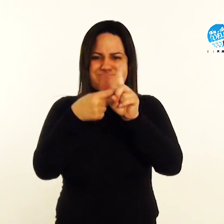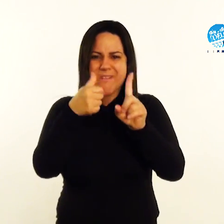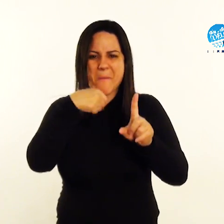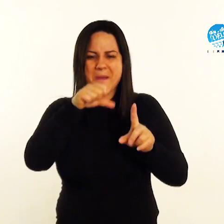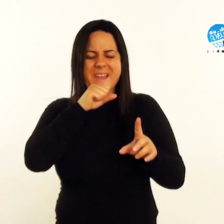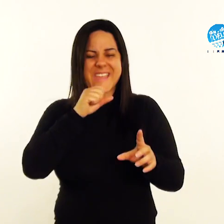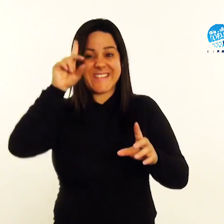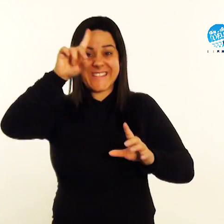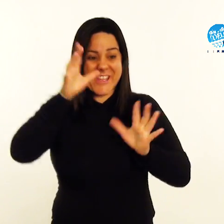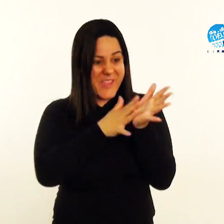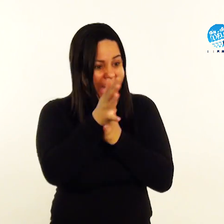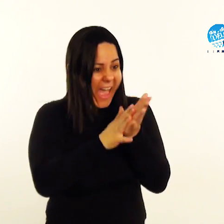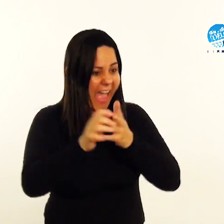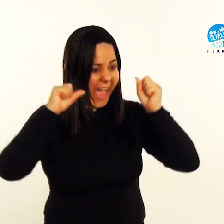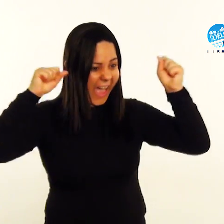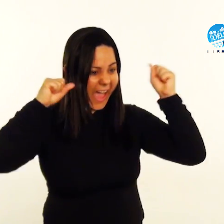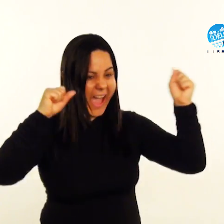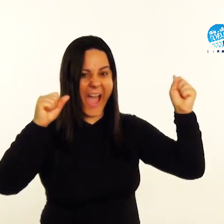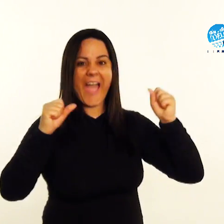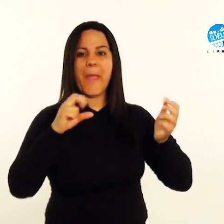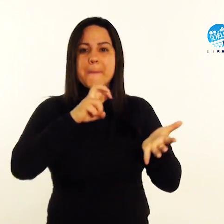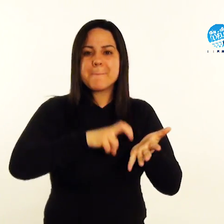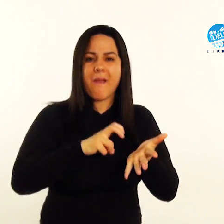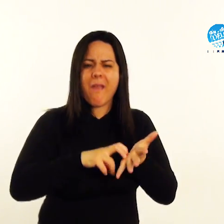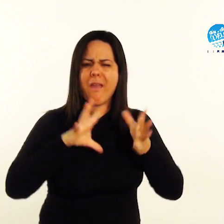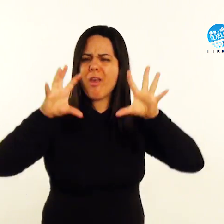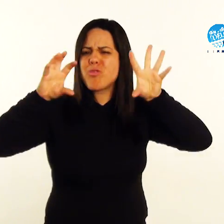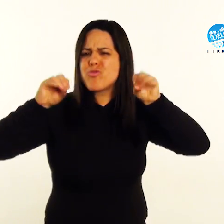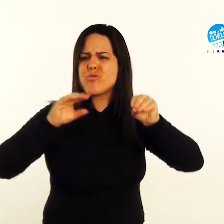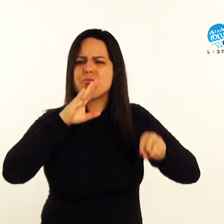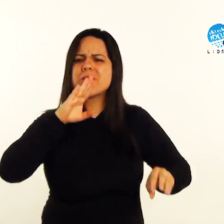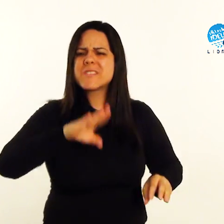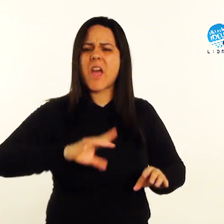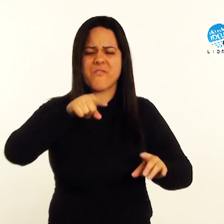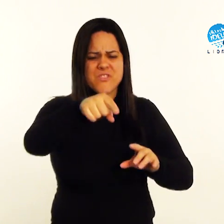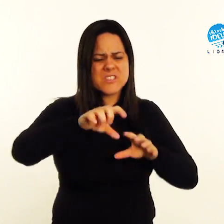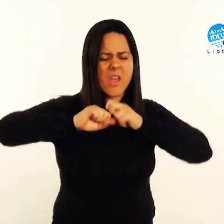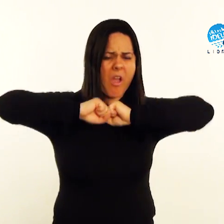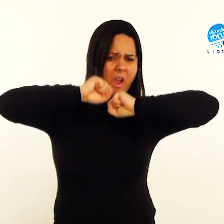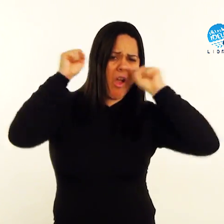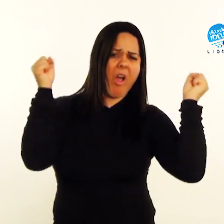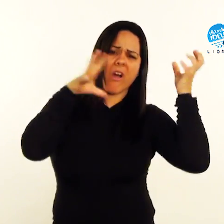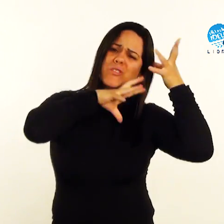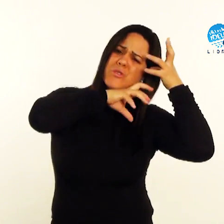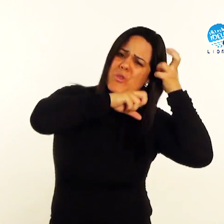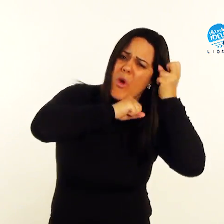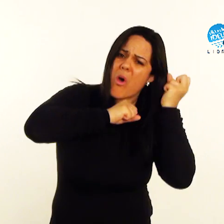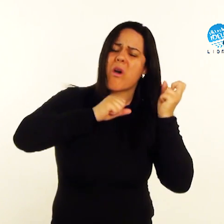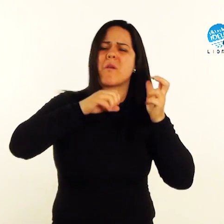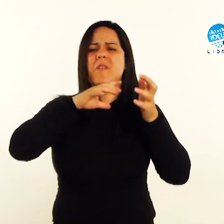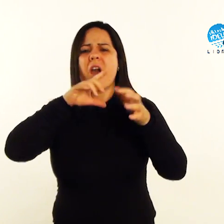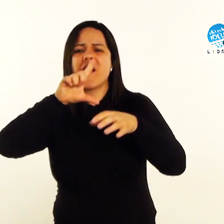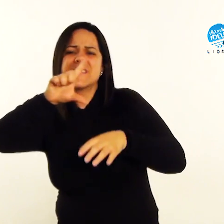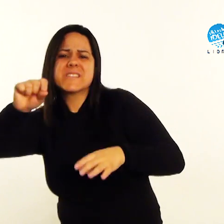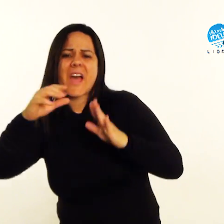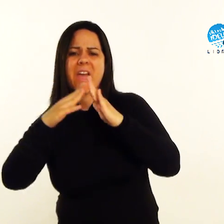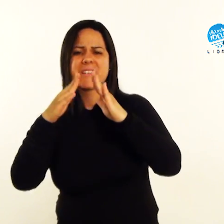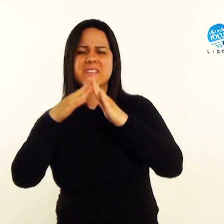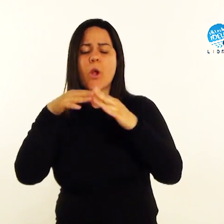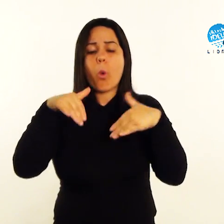estava vibrando, e que cada manhã, cada noite, cada tarde, quando você levanta, quando você deita, quando você sai, quando você faz coisas